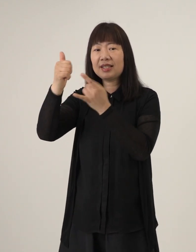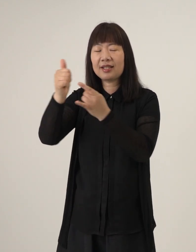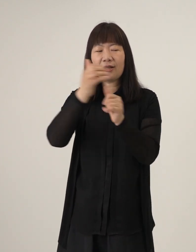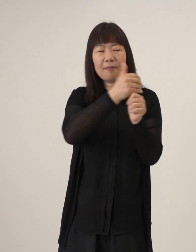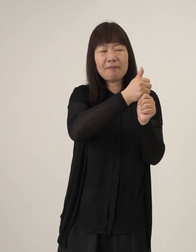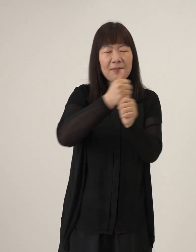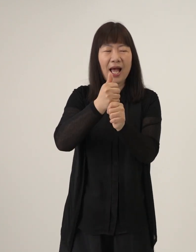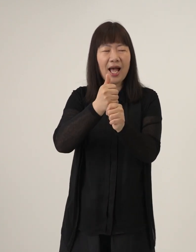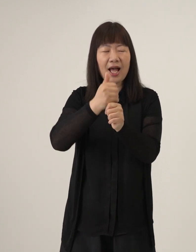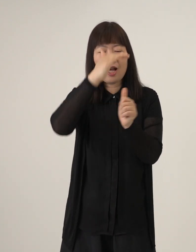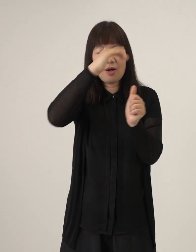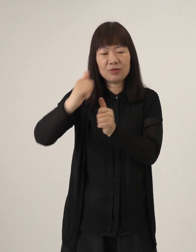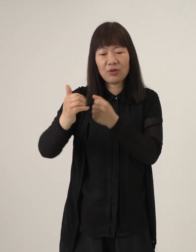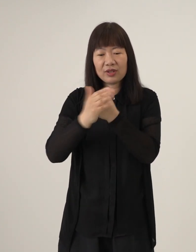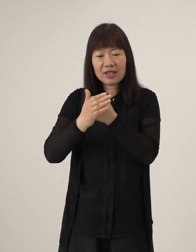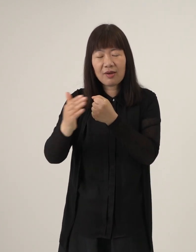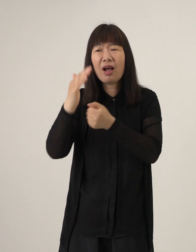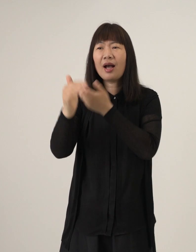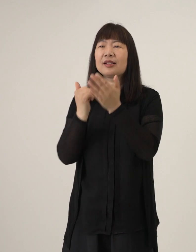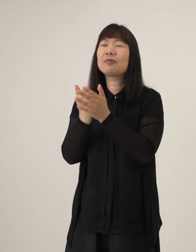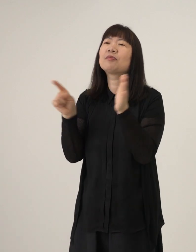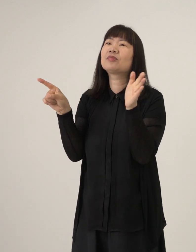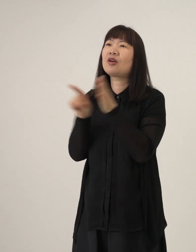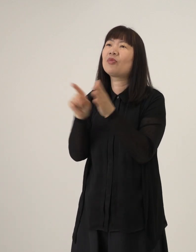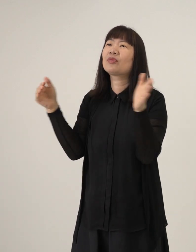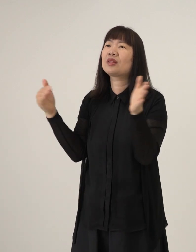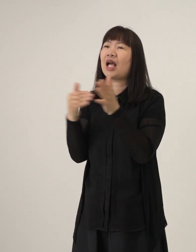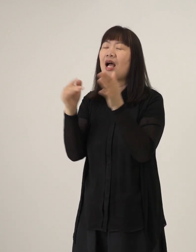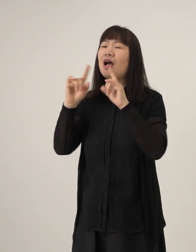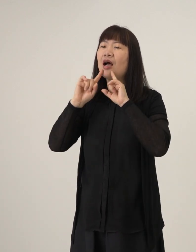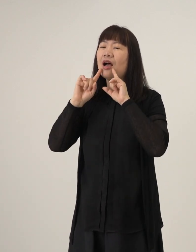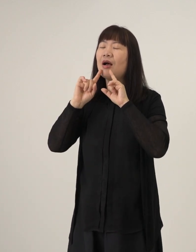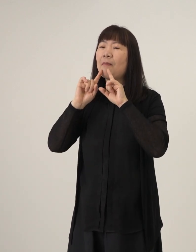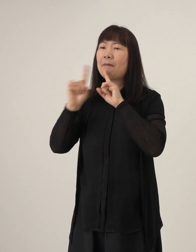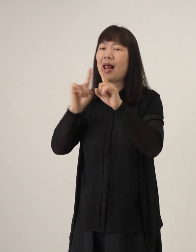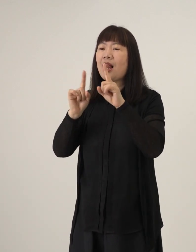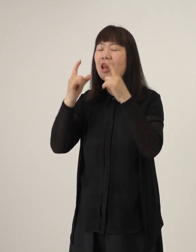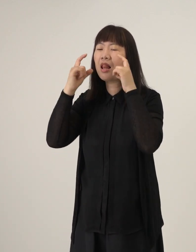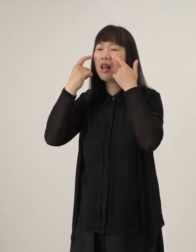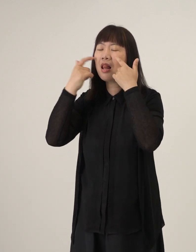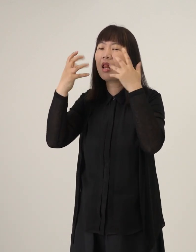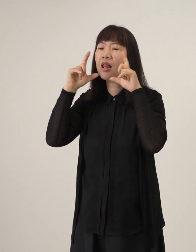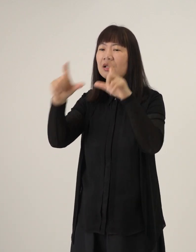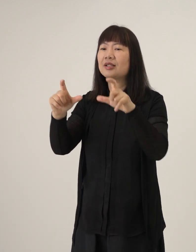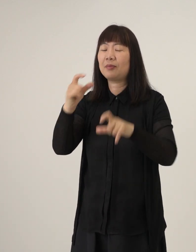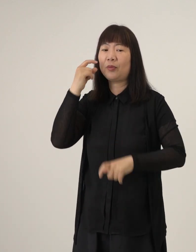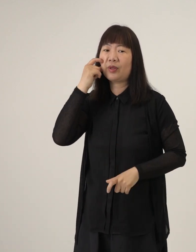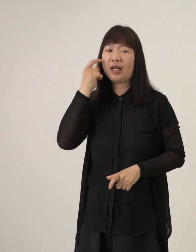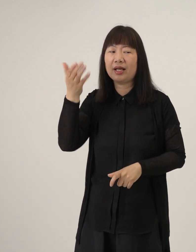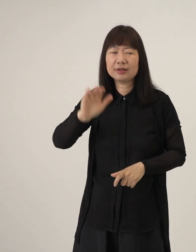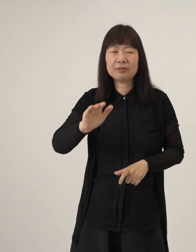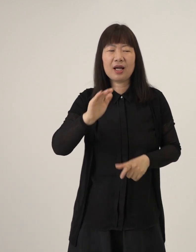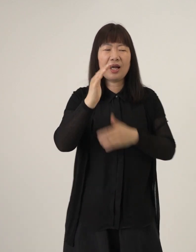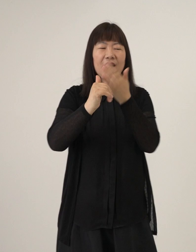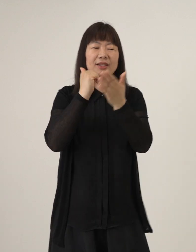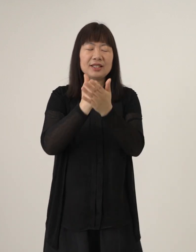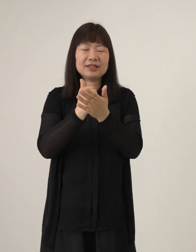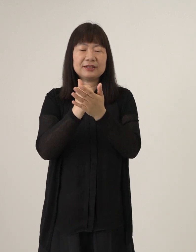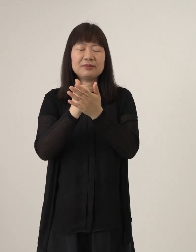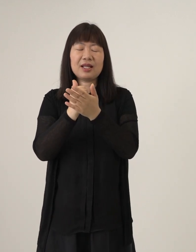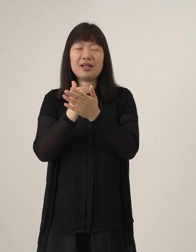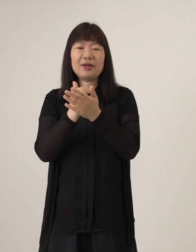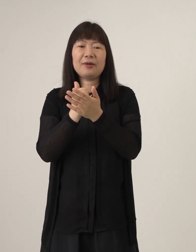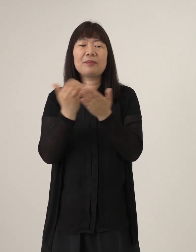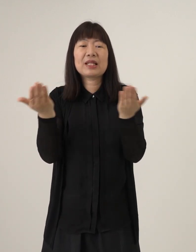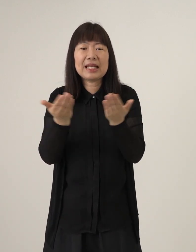해서 꼭 하나님을 믿었다 이렇게 단정할 수는 없어요. 그런데 분명한 것은 하나님의 도구로